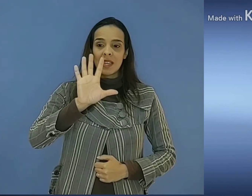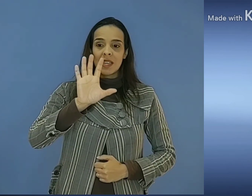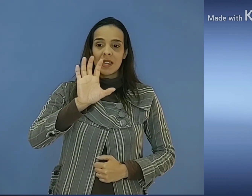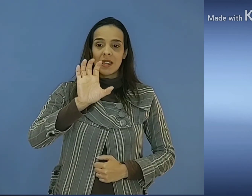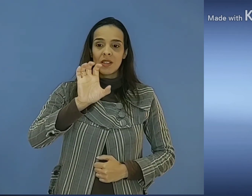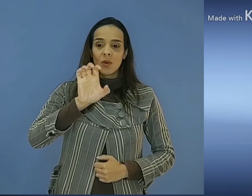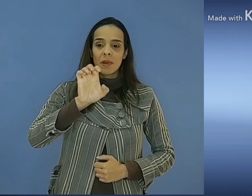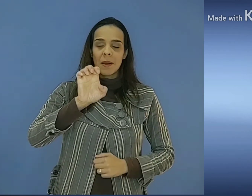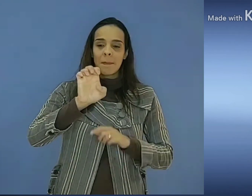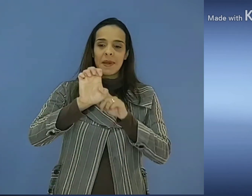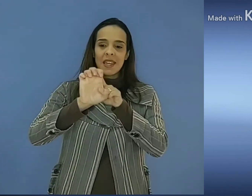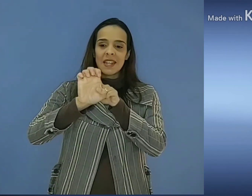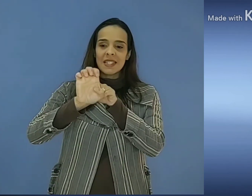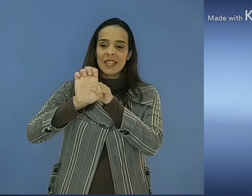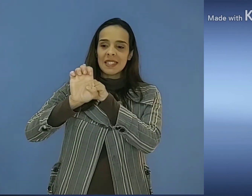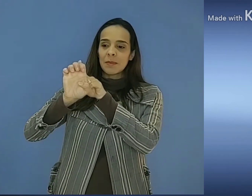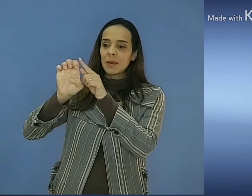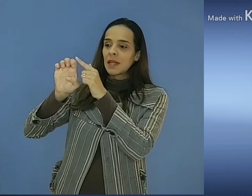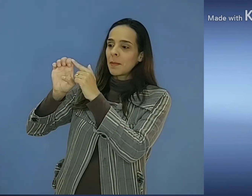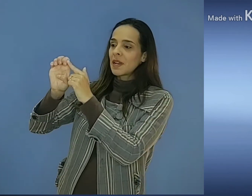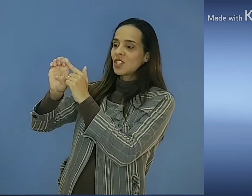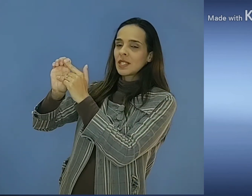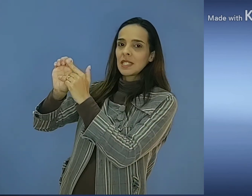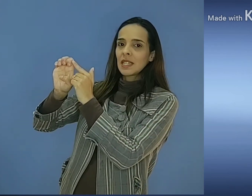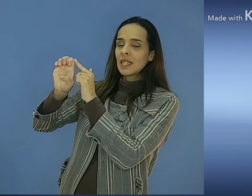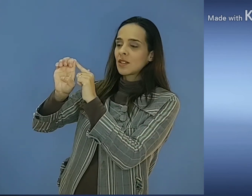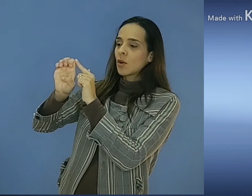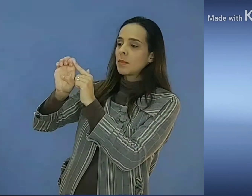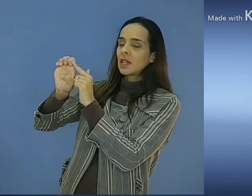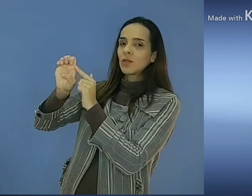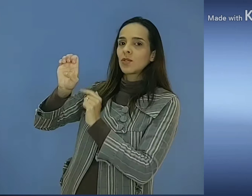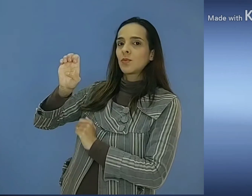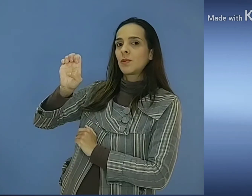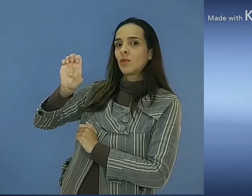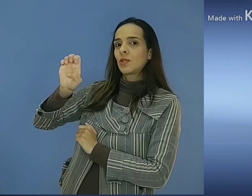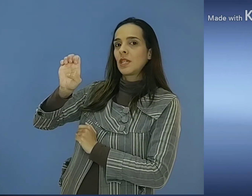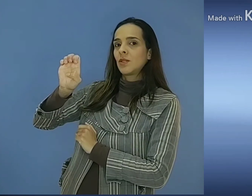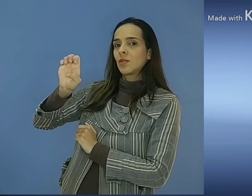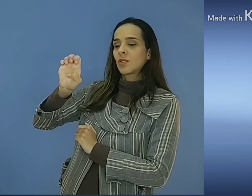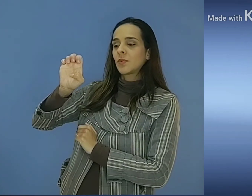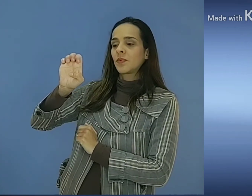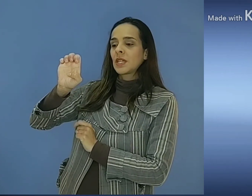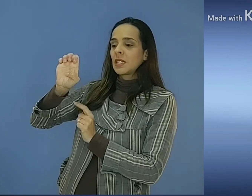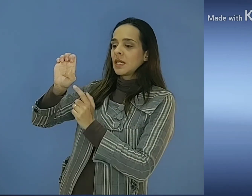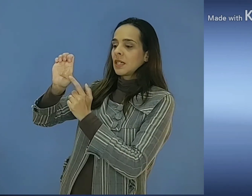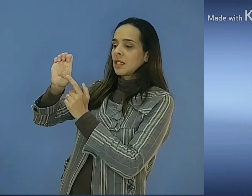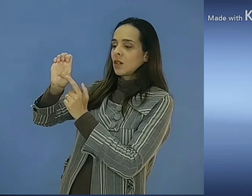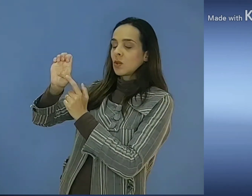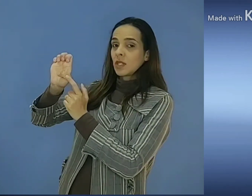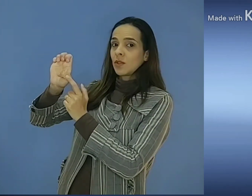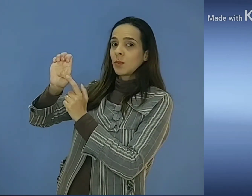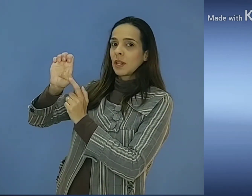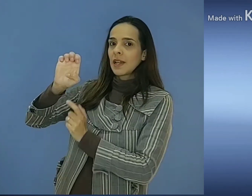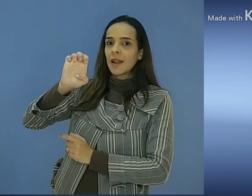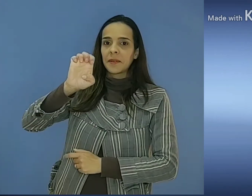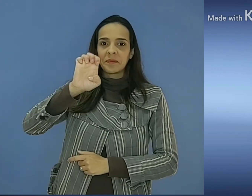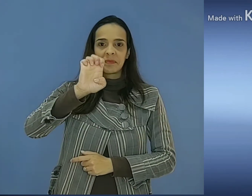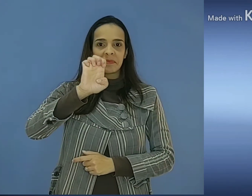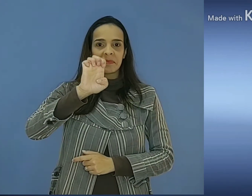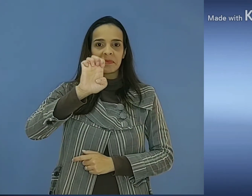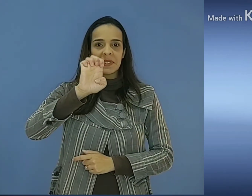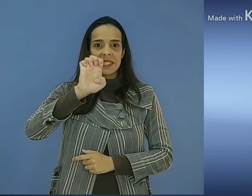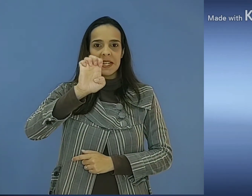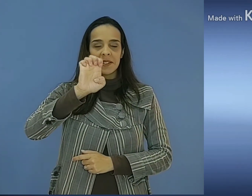vai dobrar apenas essa primeira partezinha aqui, a dobrinha dos dedos, inclusive do